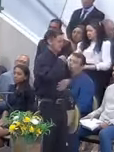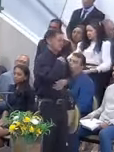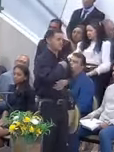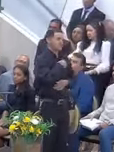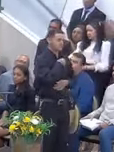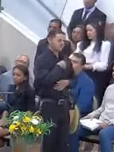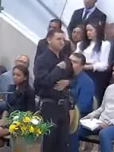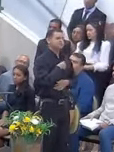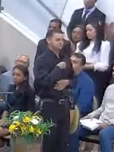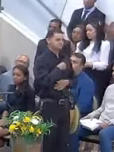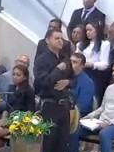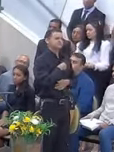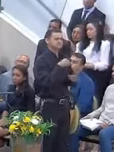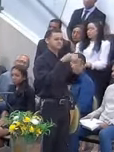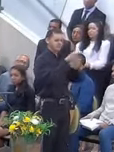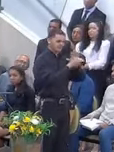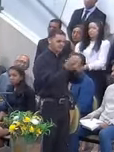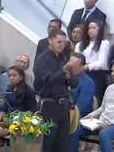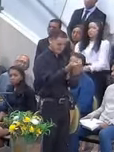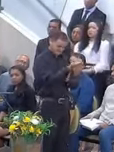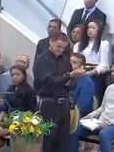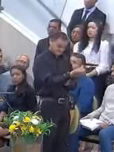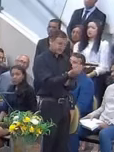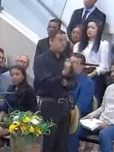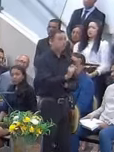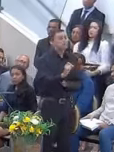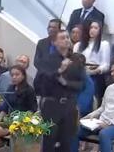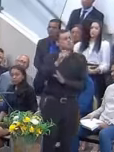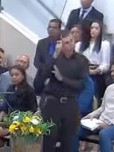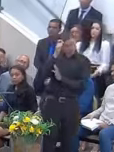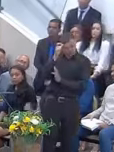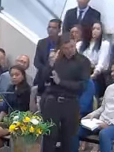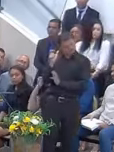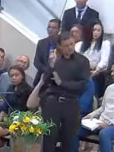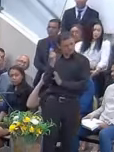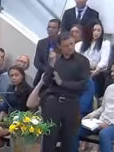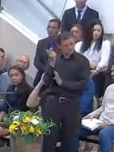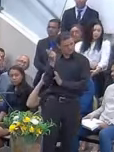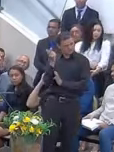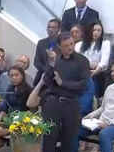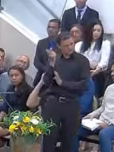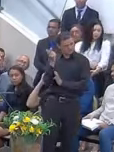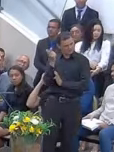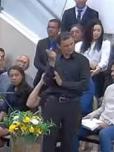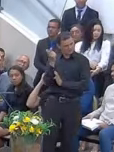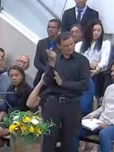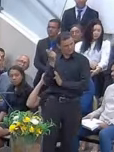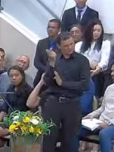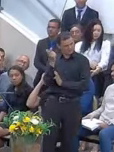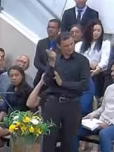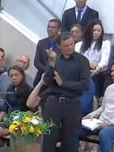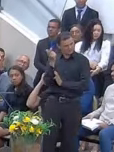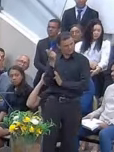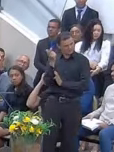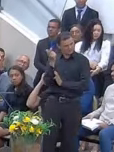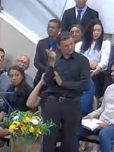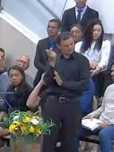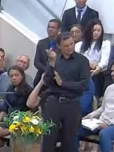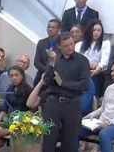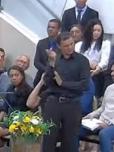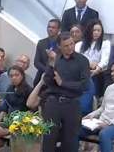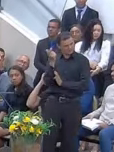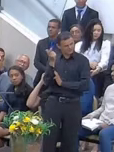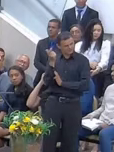18, ele disse: as portas do inferno não prevalecerão contra a minha. Vamos depender,